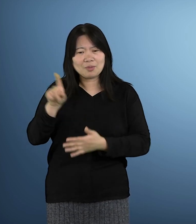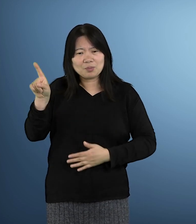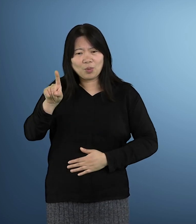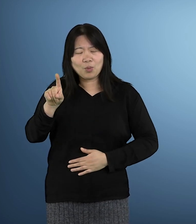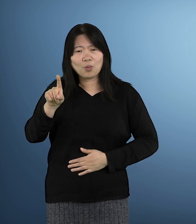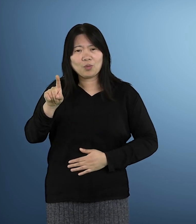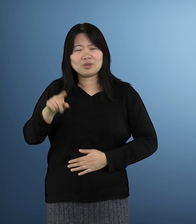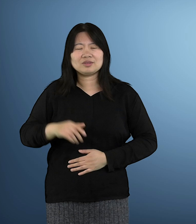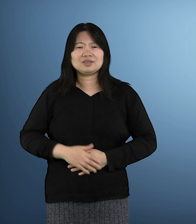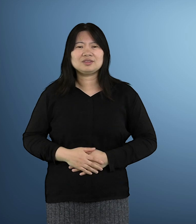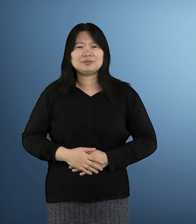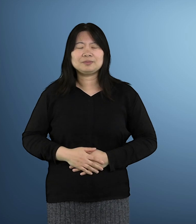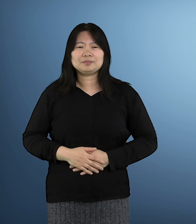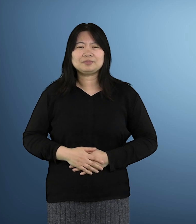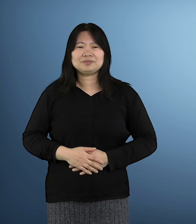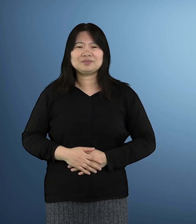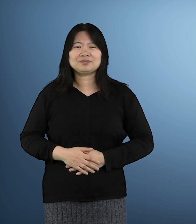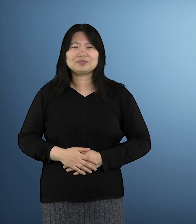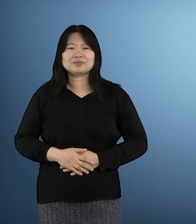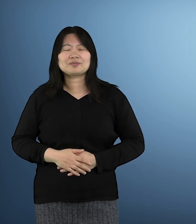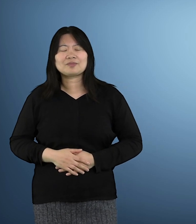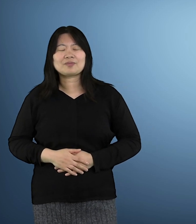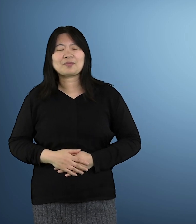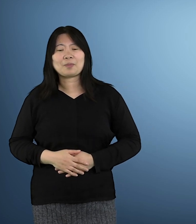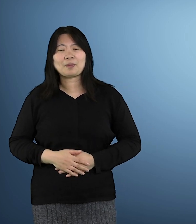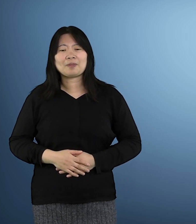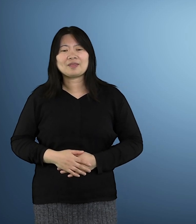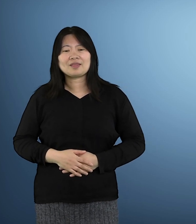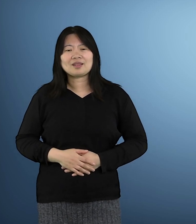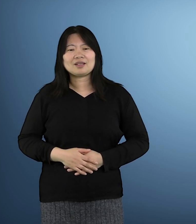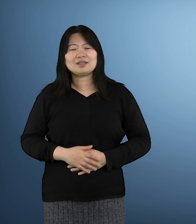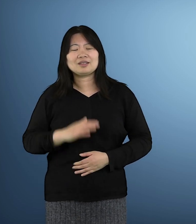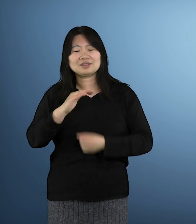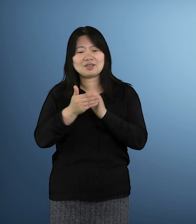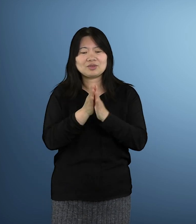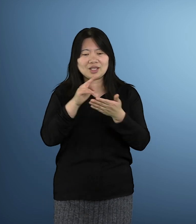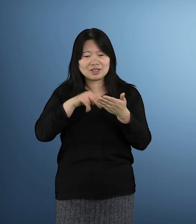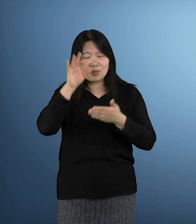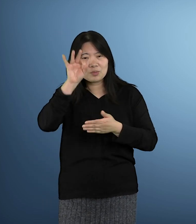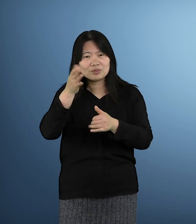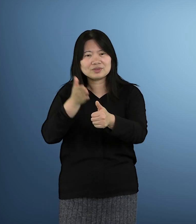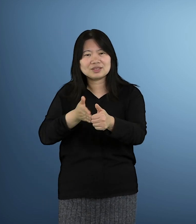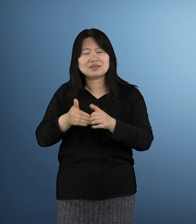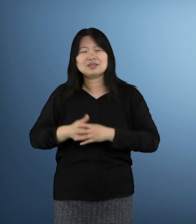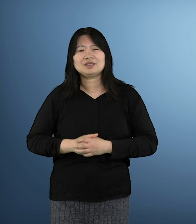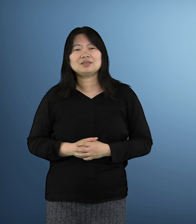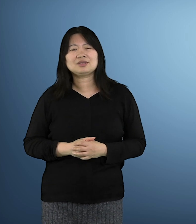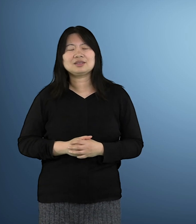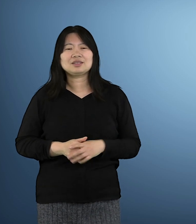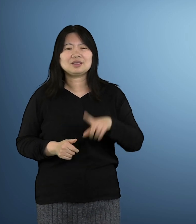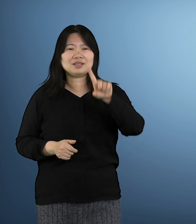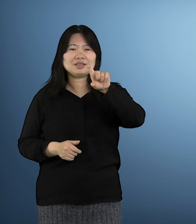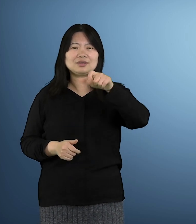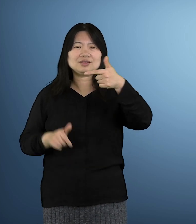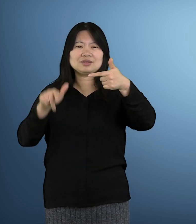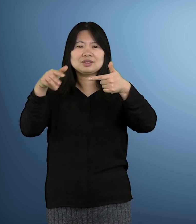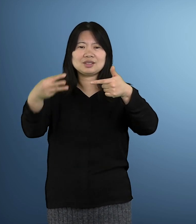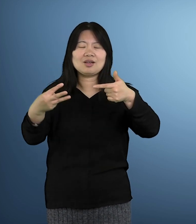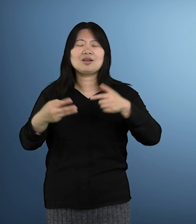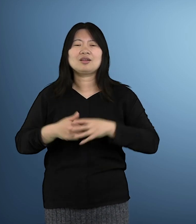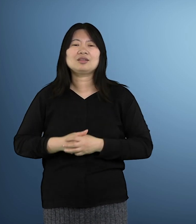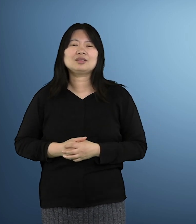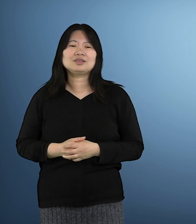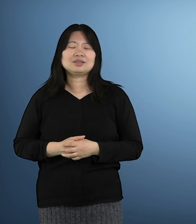어떻게 바라봤을까? 놀라운 얘기를 해요. 자, 성경을 보십시다. 16절,